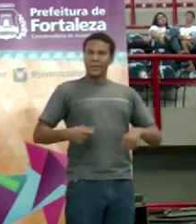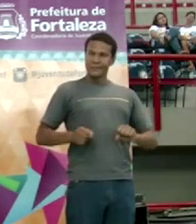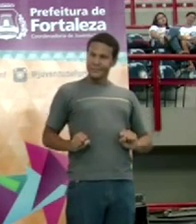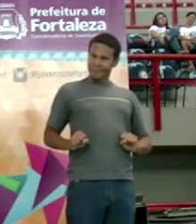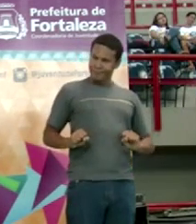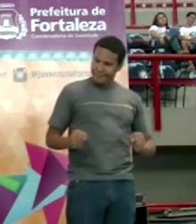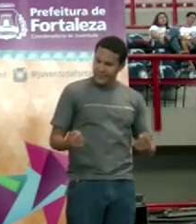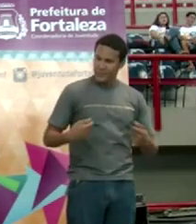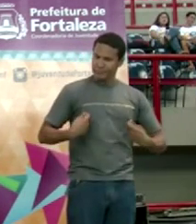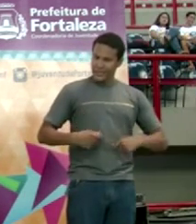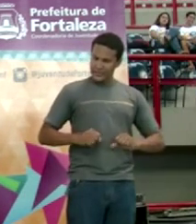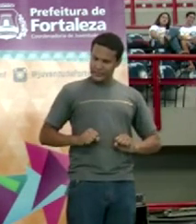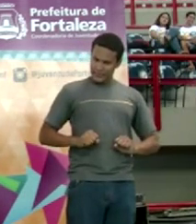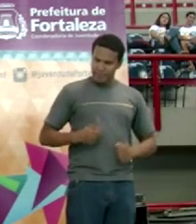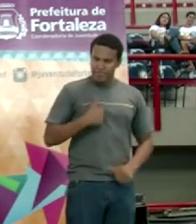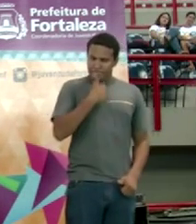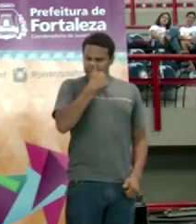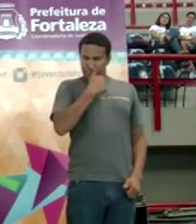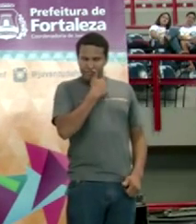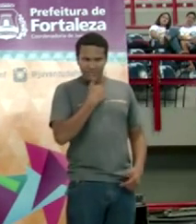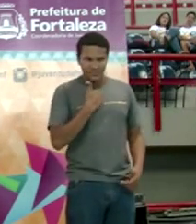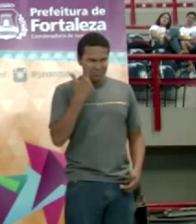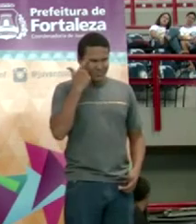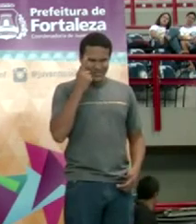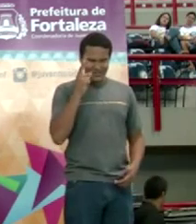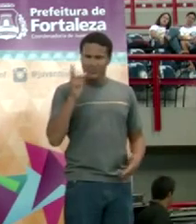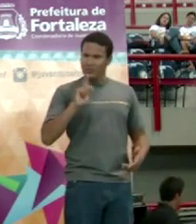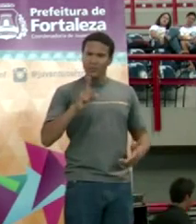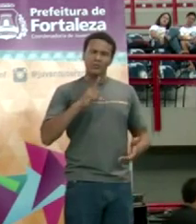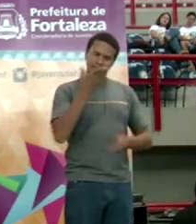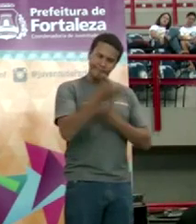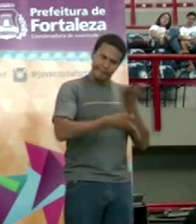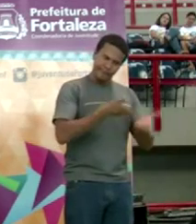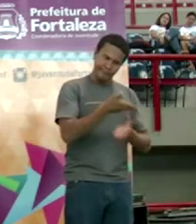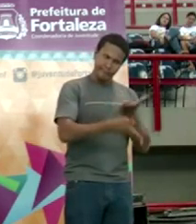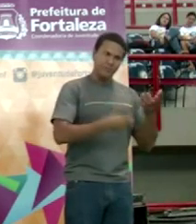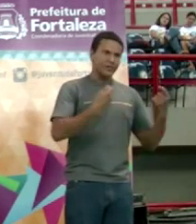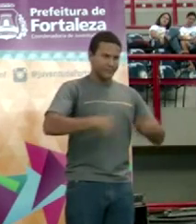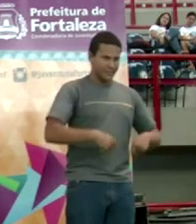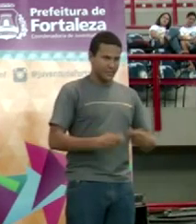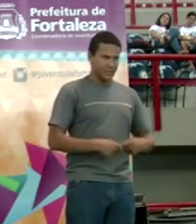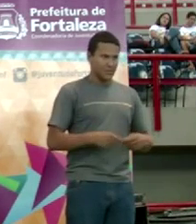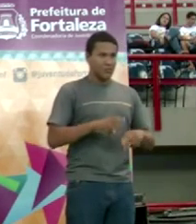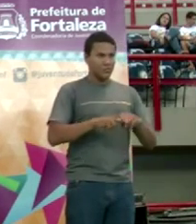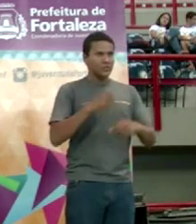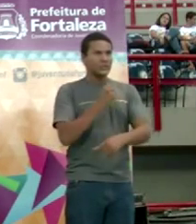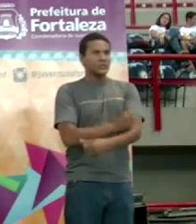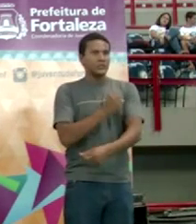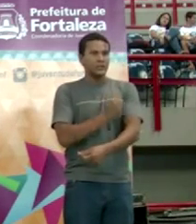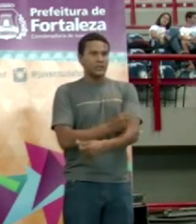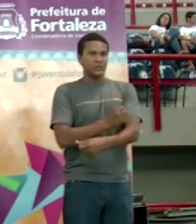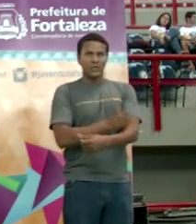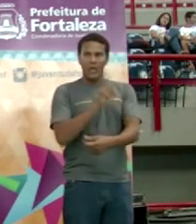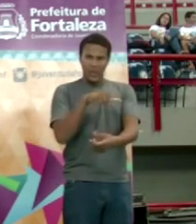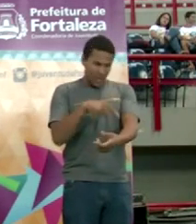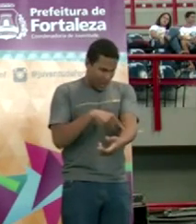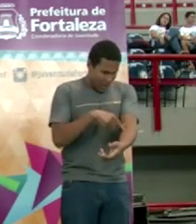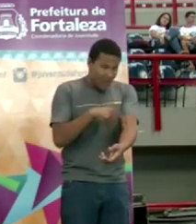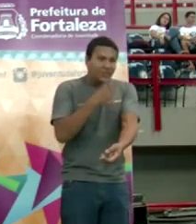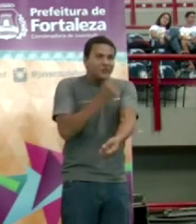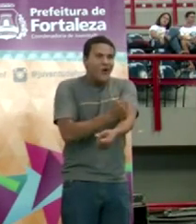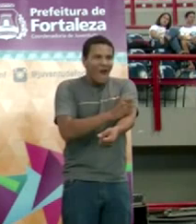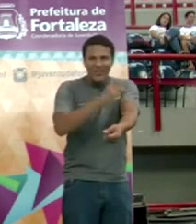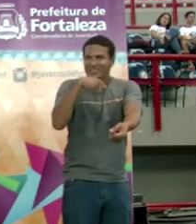que ter um tratamento específico para isso, tá? Então, todas as aminas cíclicas, elas provocam